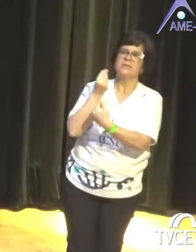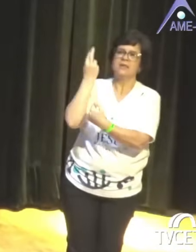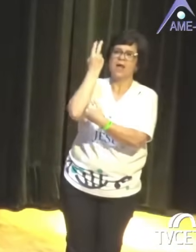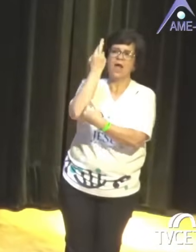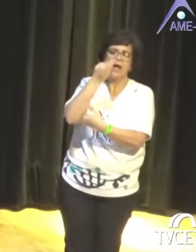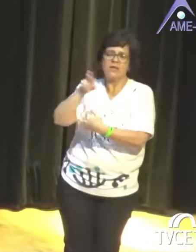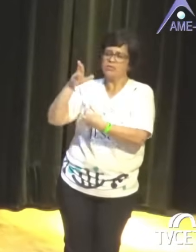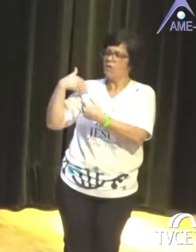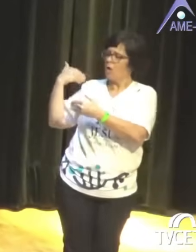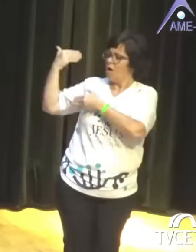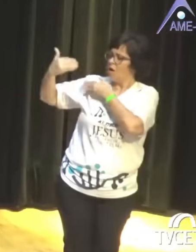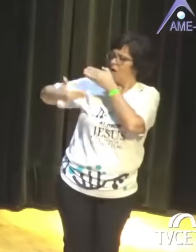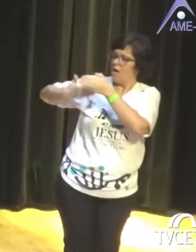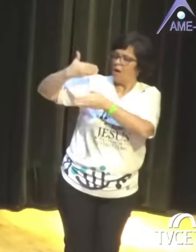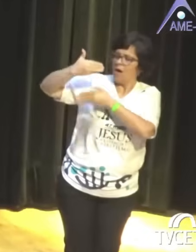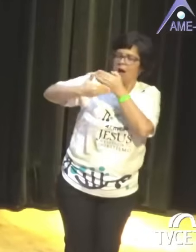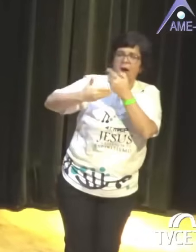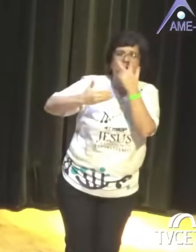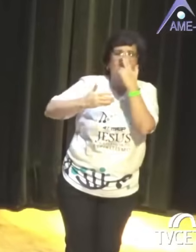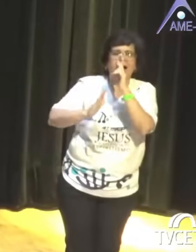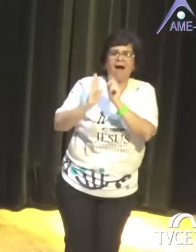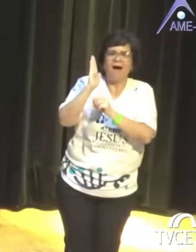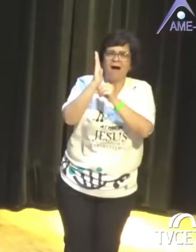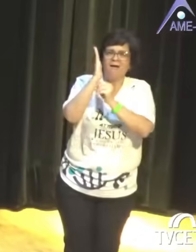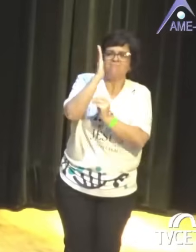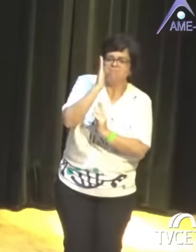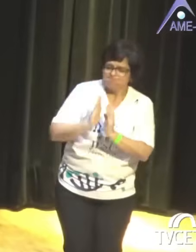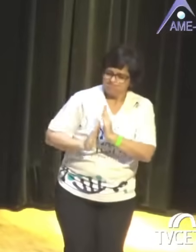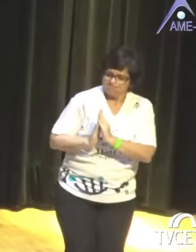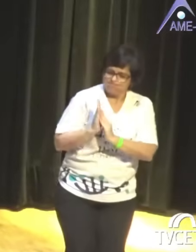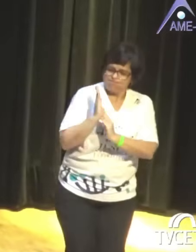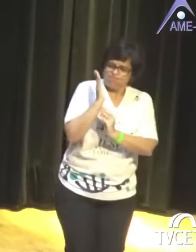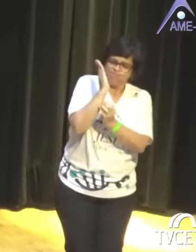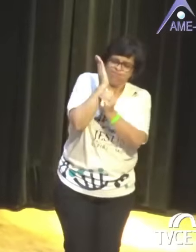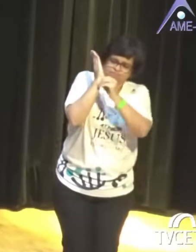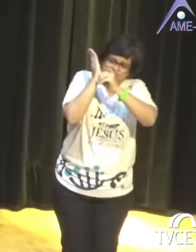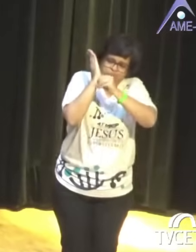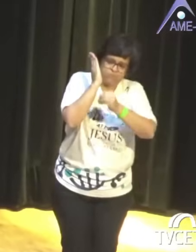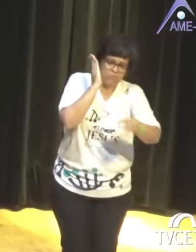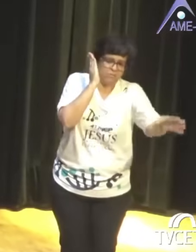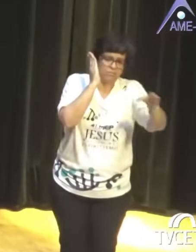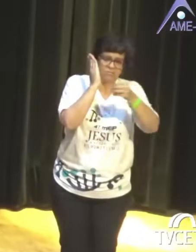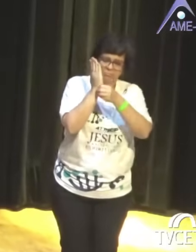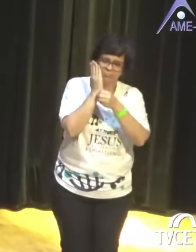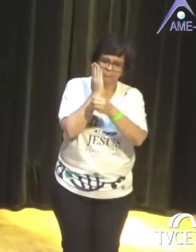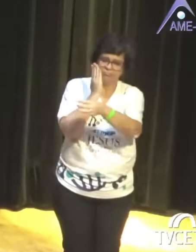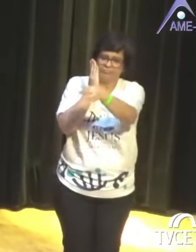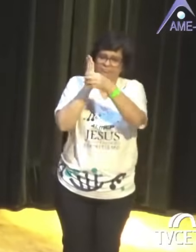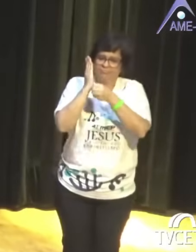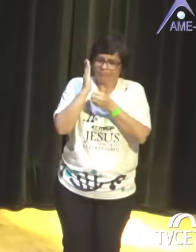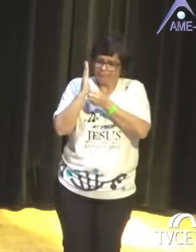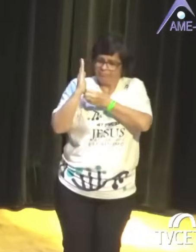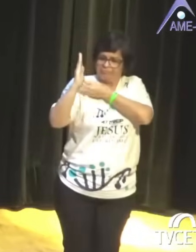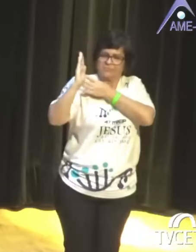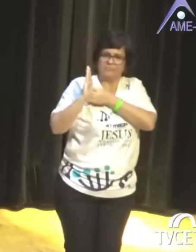que eu vivi no passado foram foguetes que levaram a minha cápsula até uma altitude aí veio o